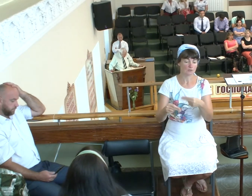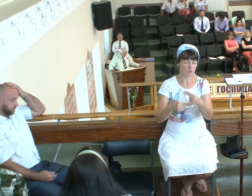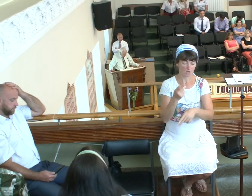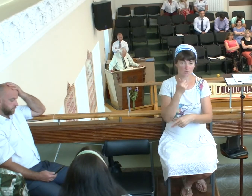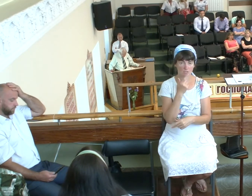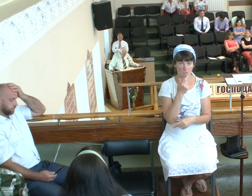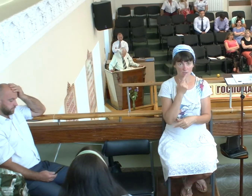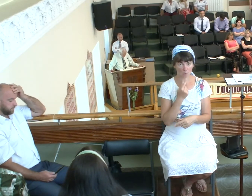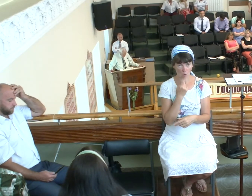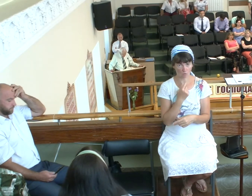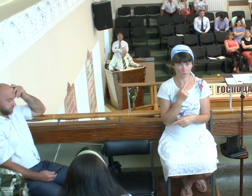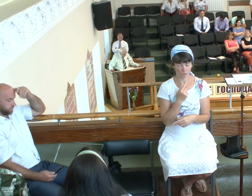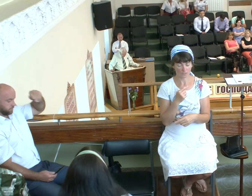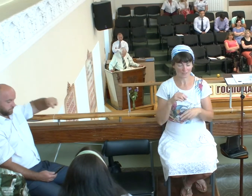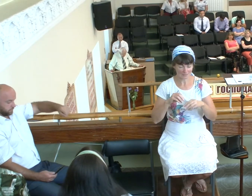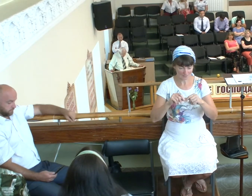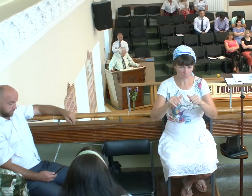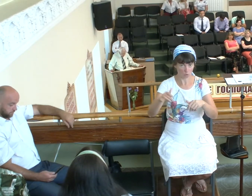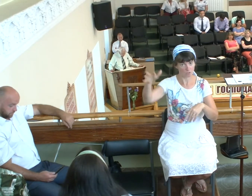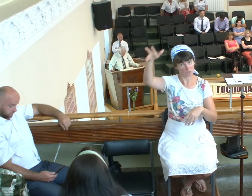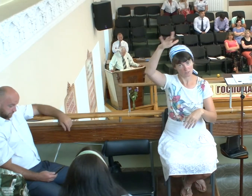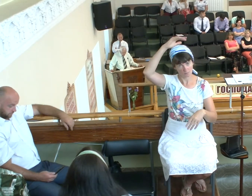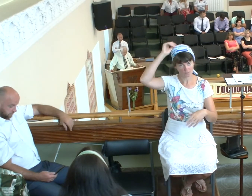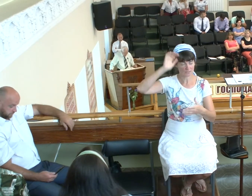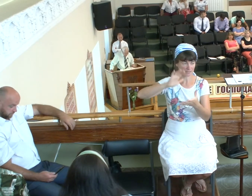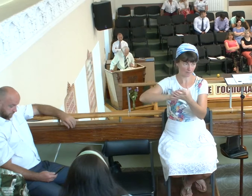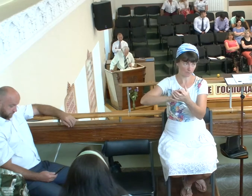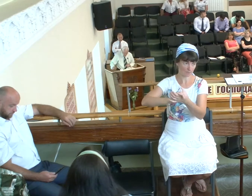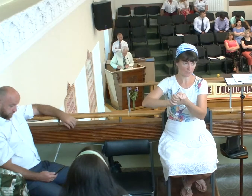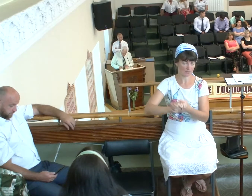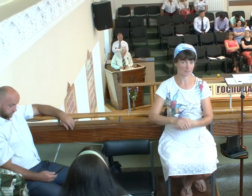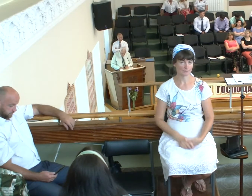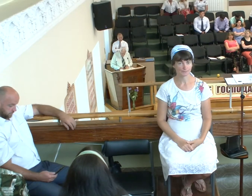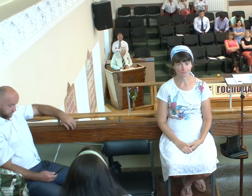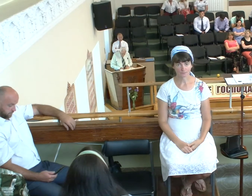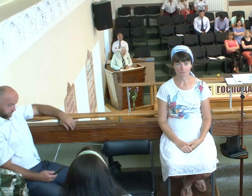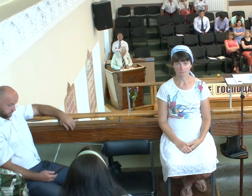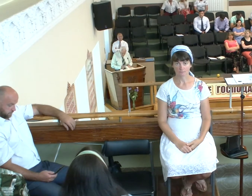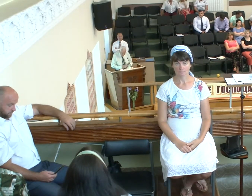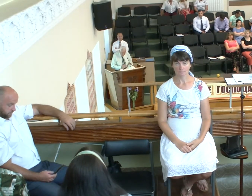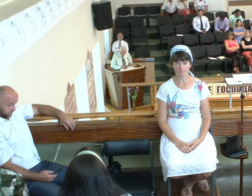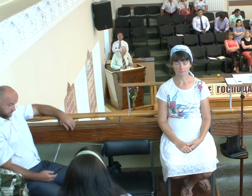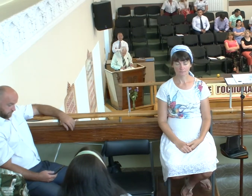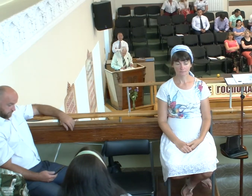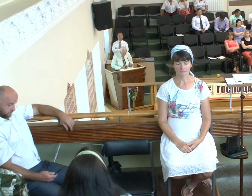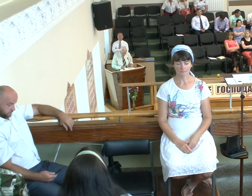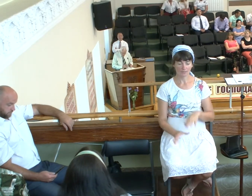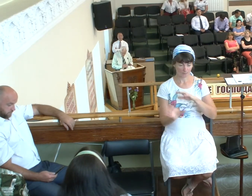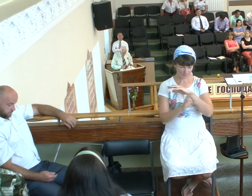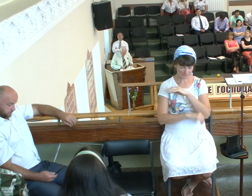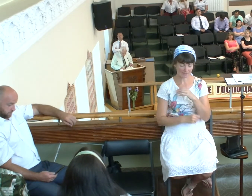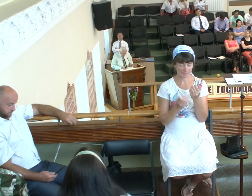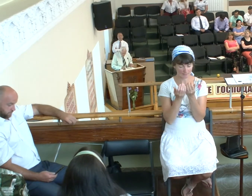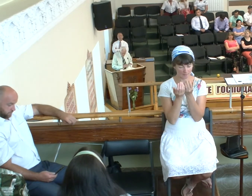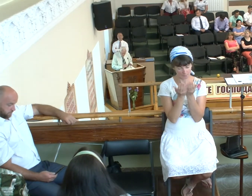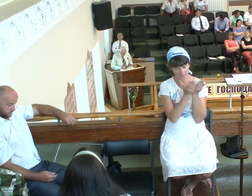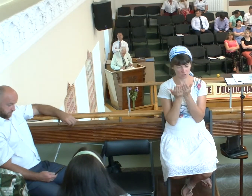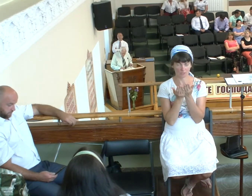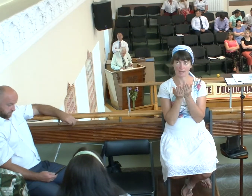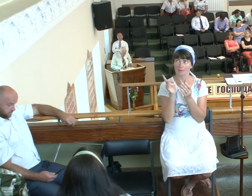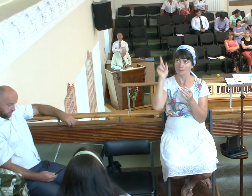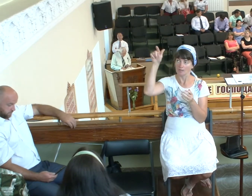и земное, и небесное. Друзья дорогие, и последнее, что мы прочитаем о